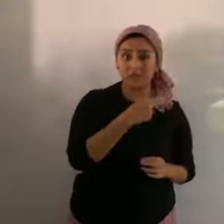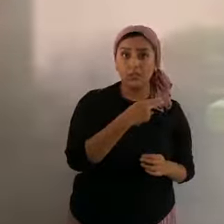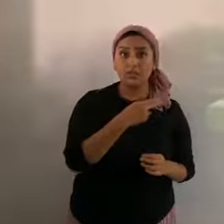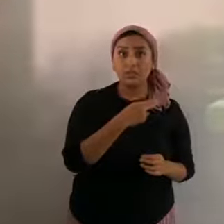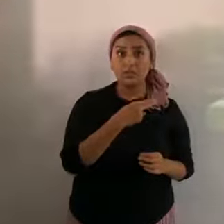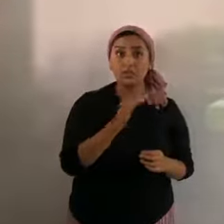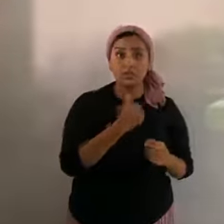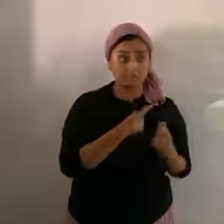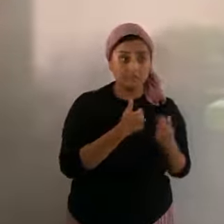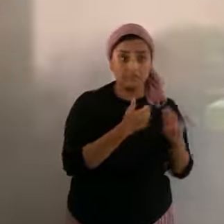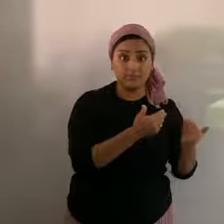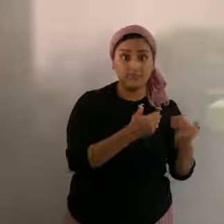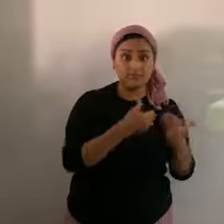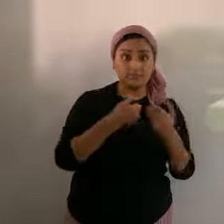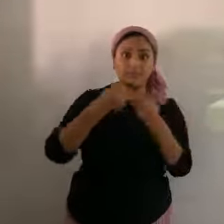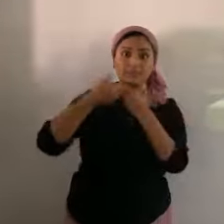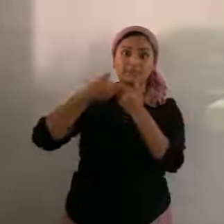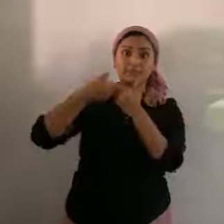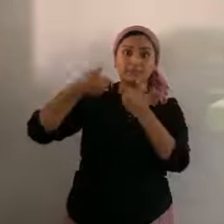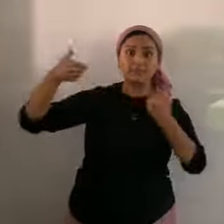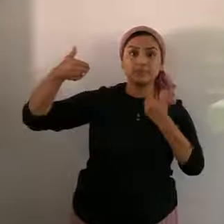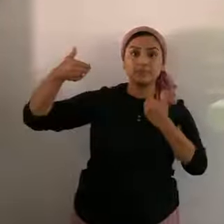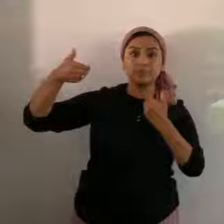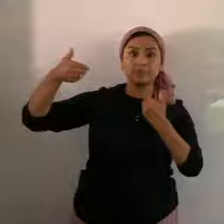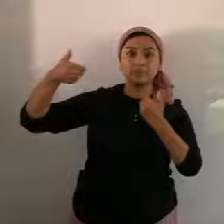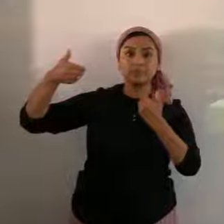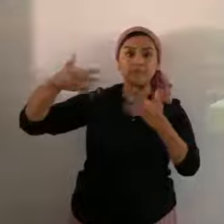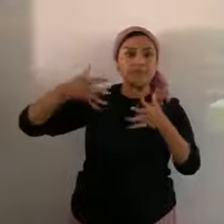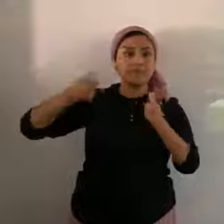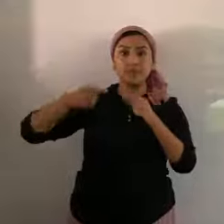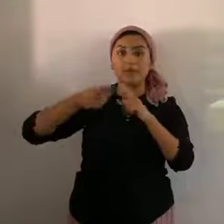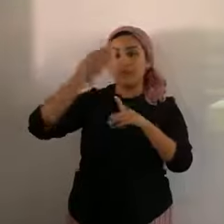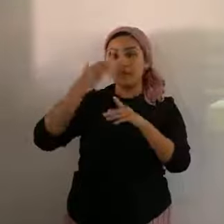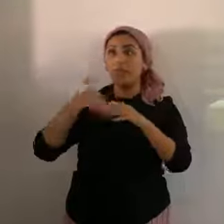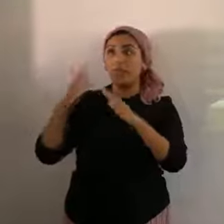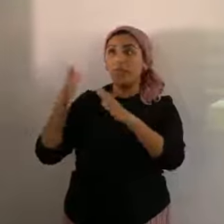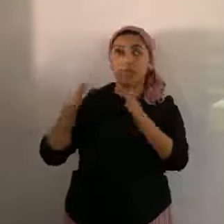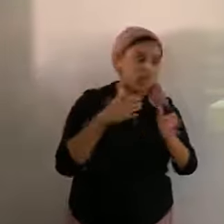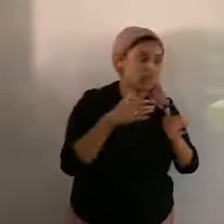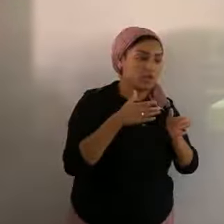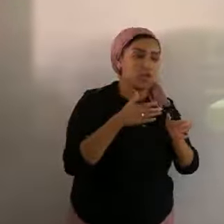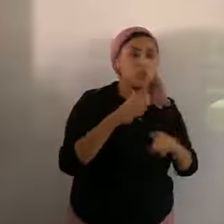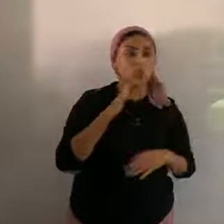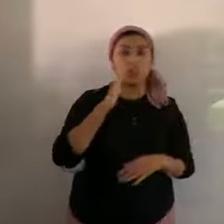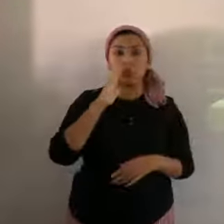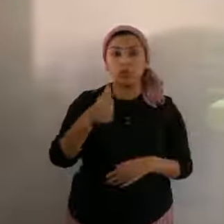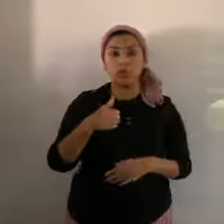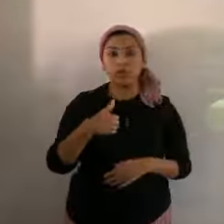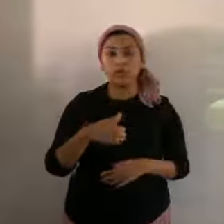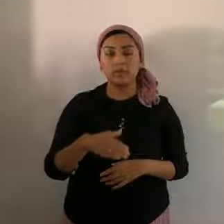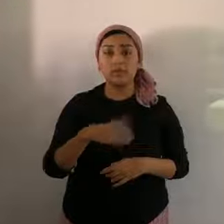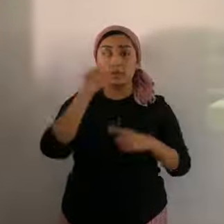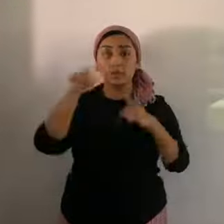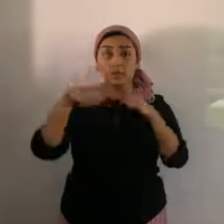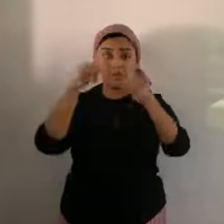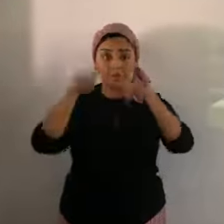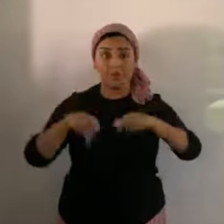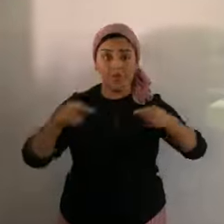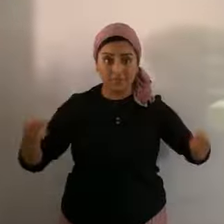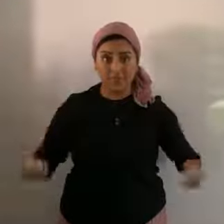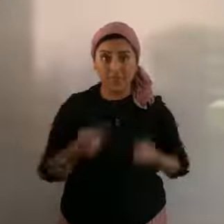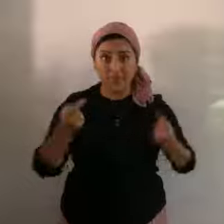esa acción nos va a apartar o desviar rápido de Elohim, quien es la verdad. Cuando una persona peca,